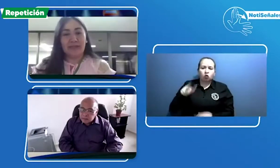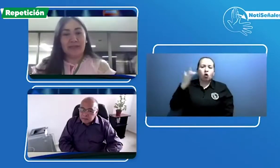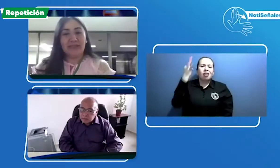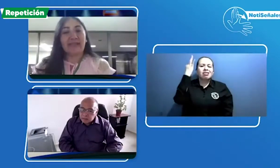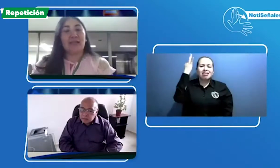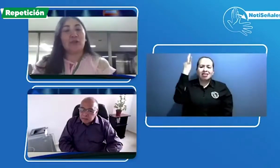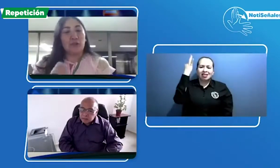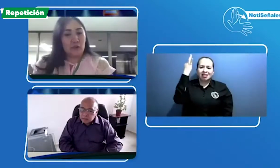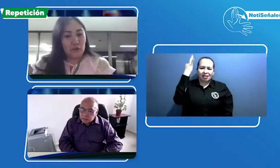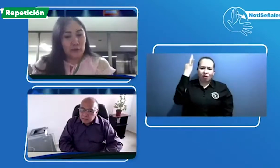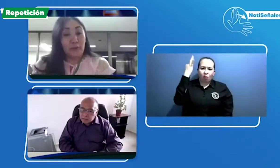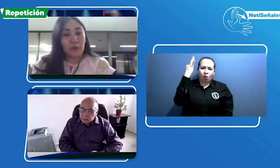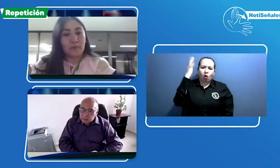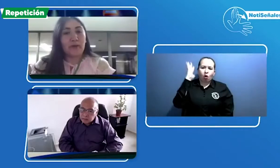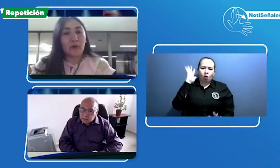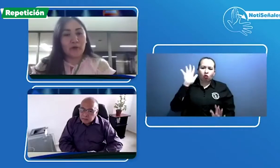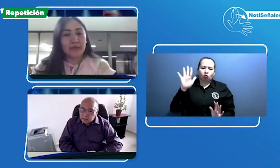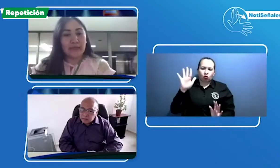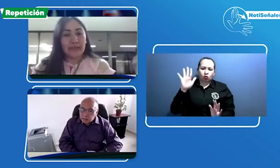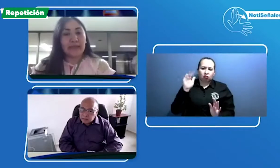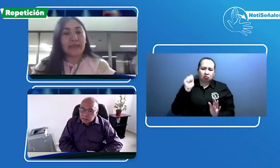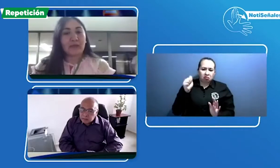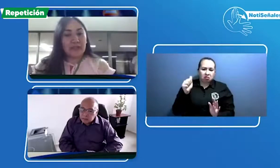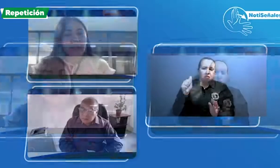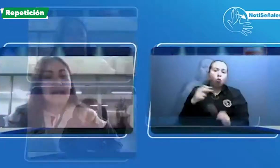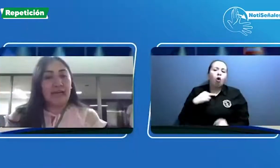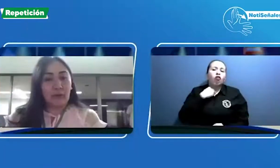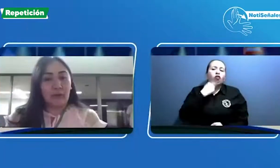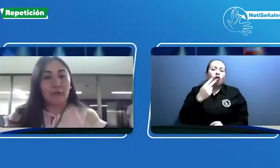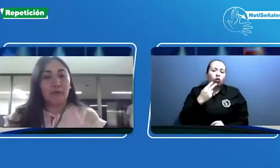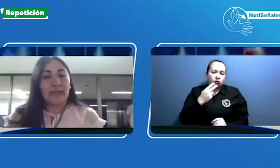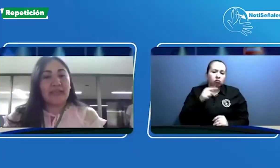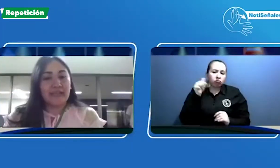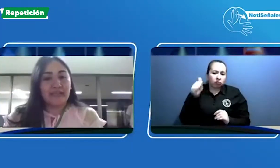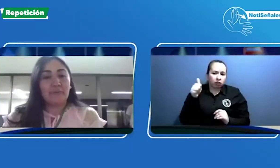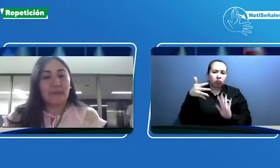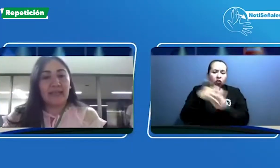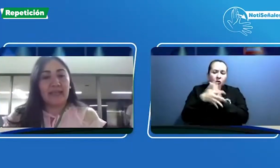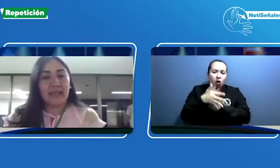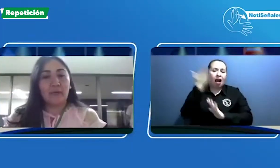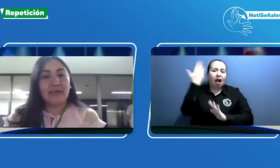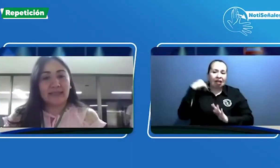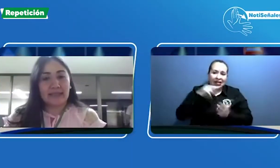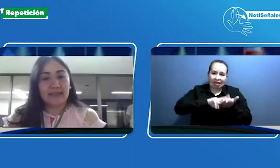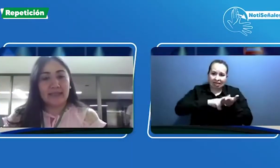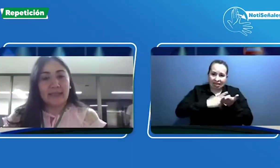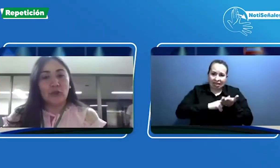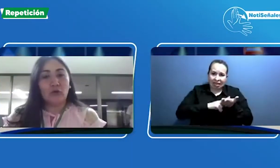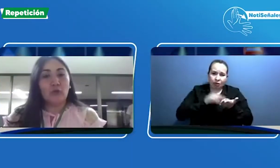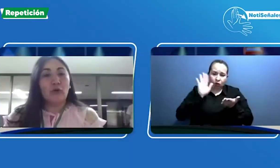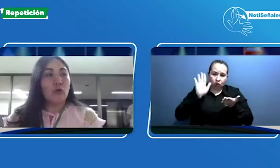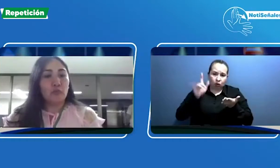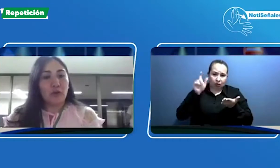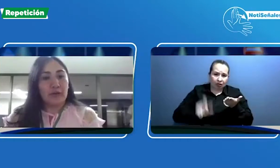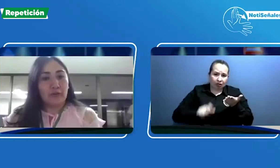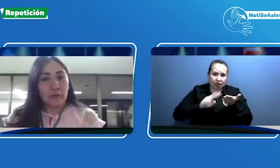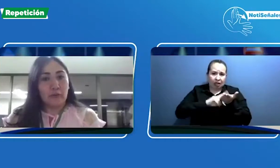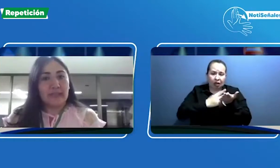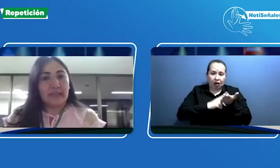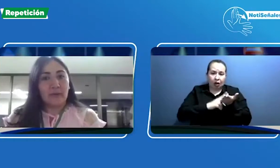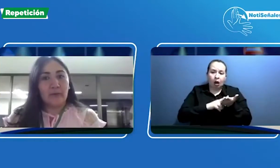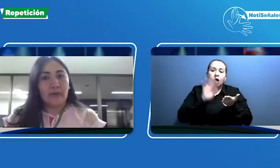de su propia voz que nos indica que cuando fue intérprete de lengua de señas tuvo un